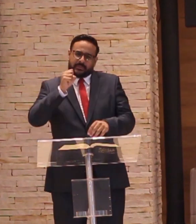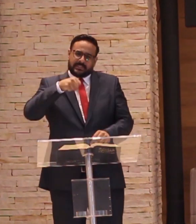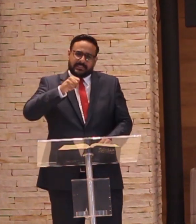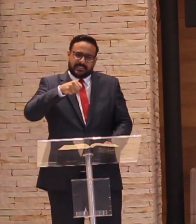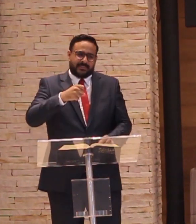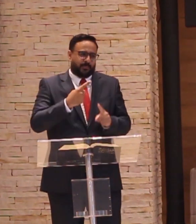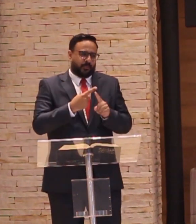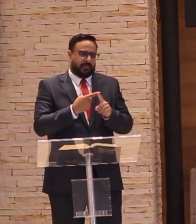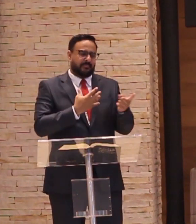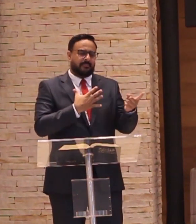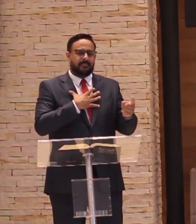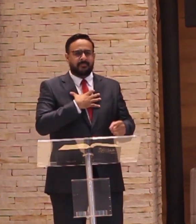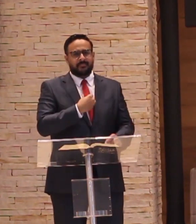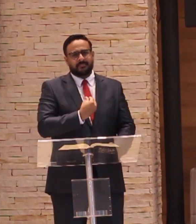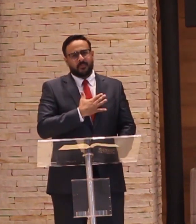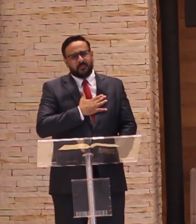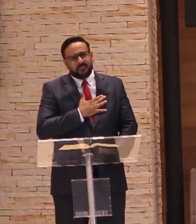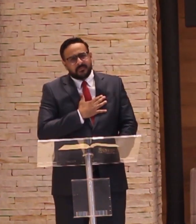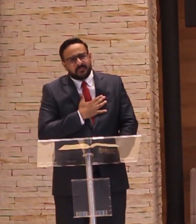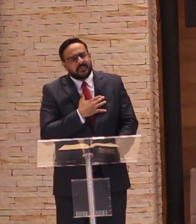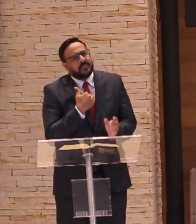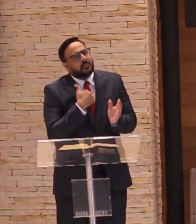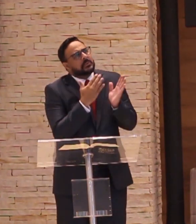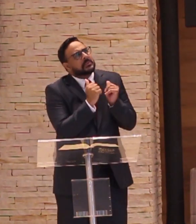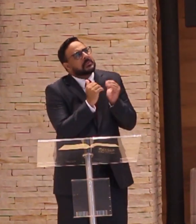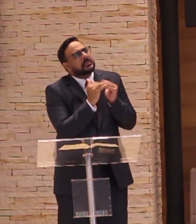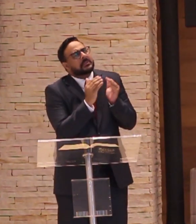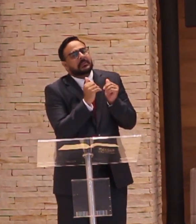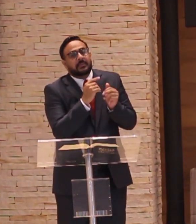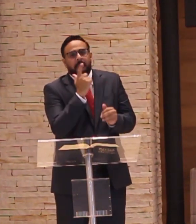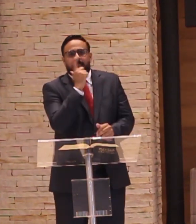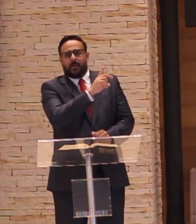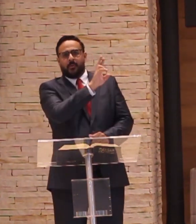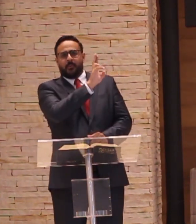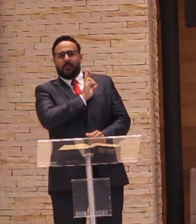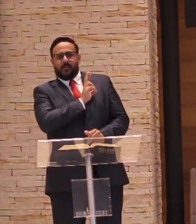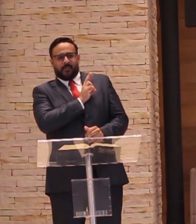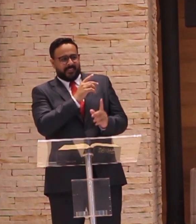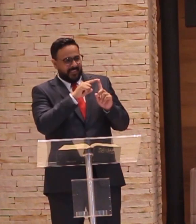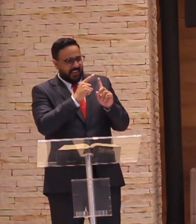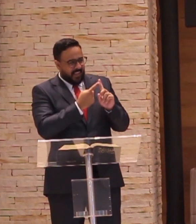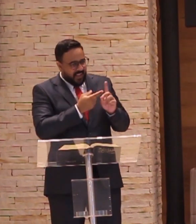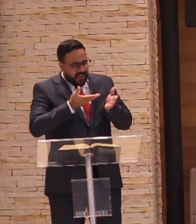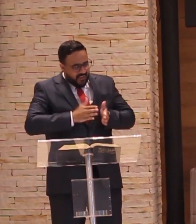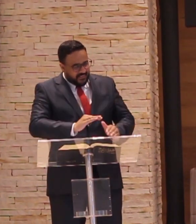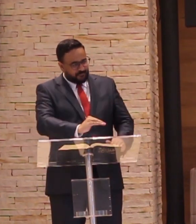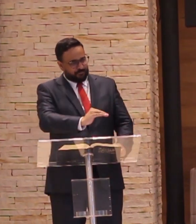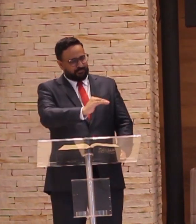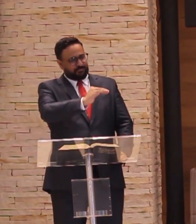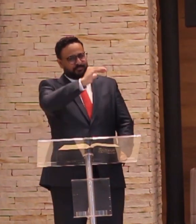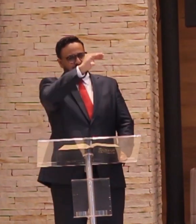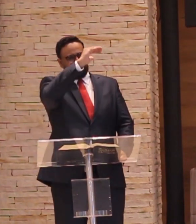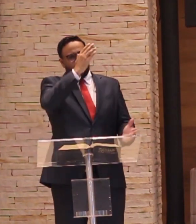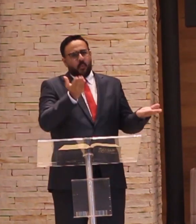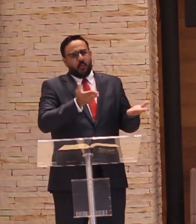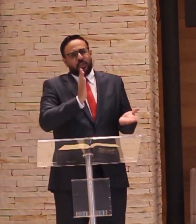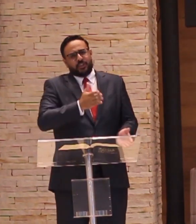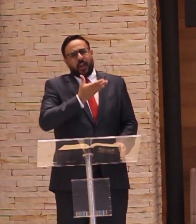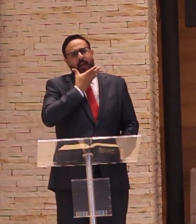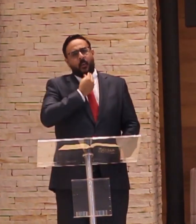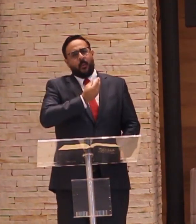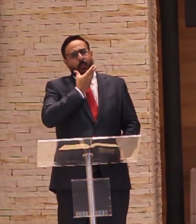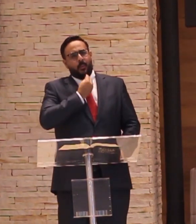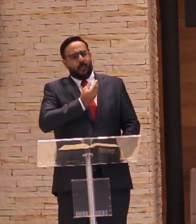E Abraão tinha uma preocupação com seu filho. Isaque era uma resposta de Deus